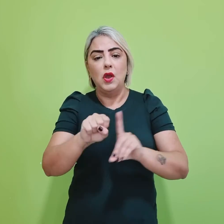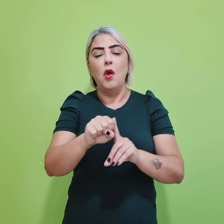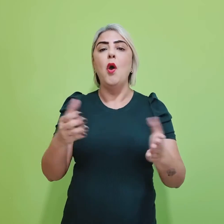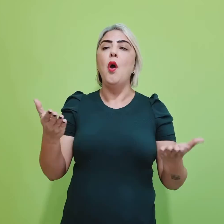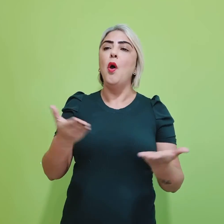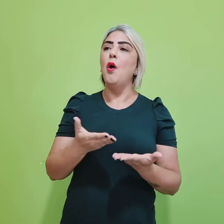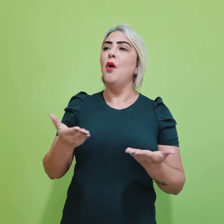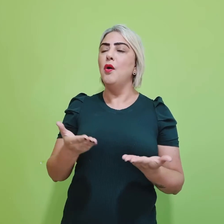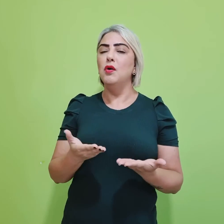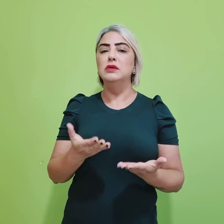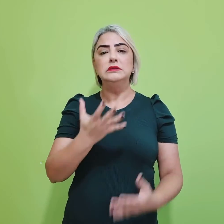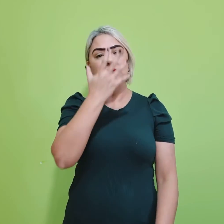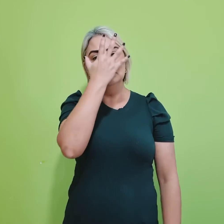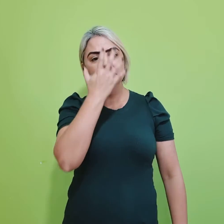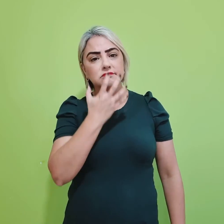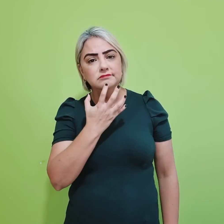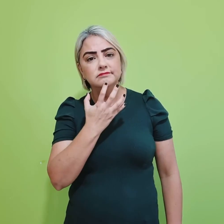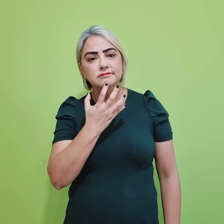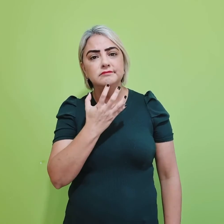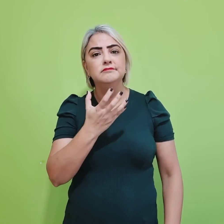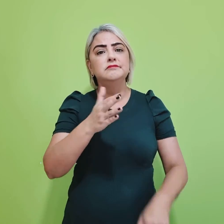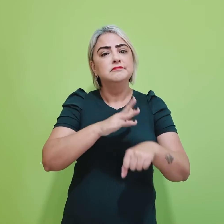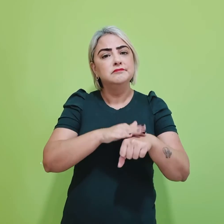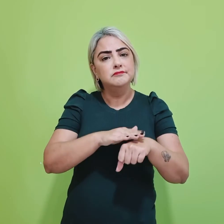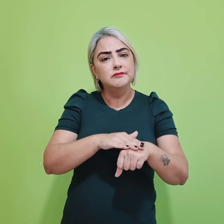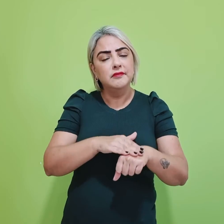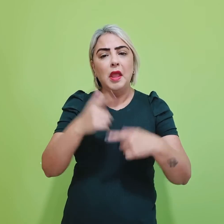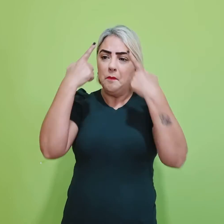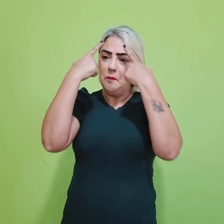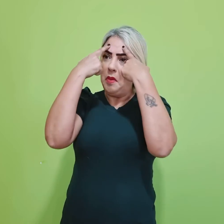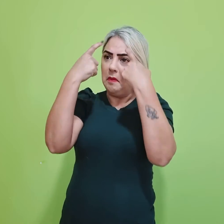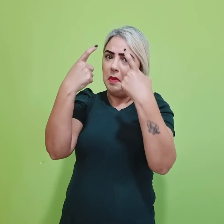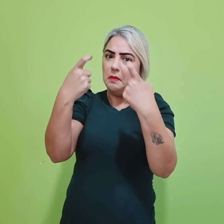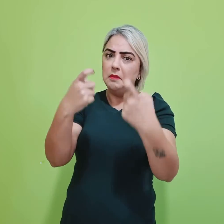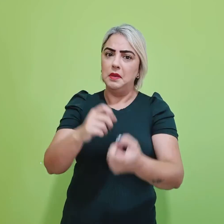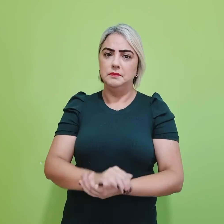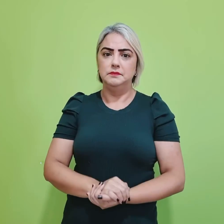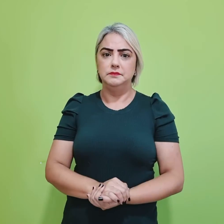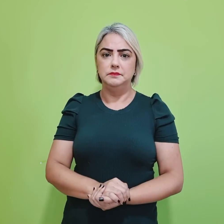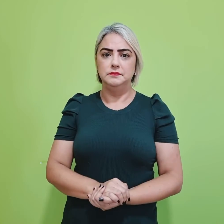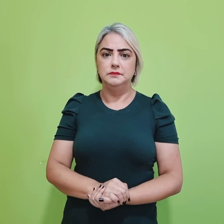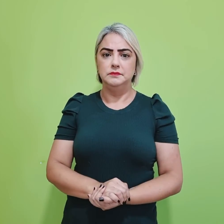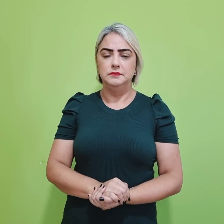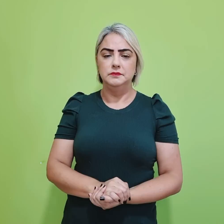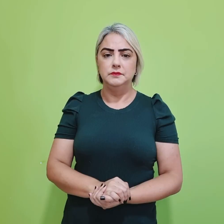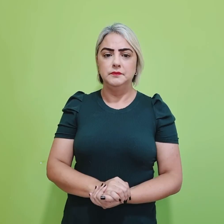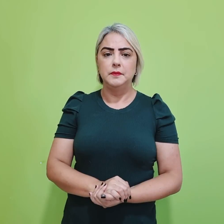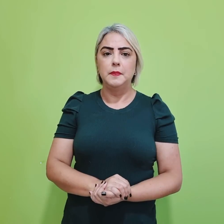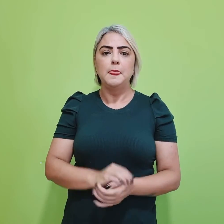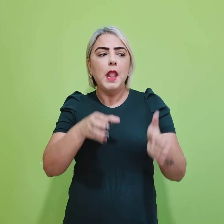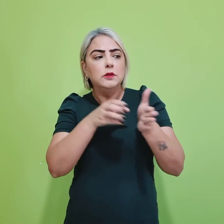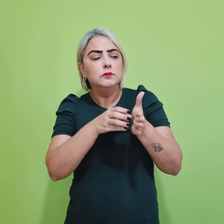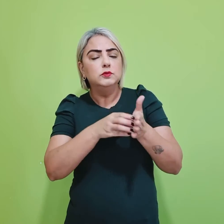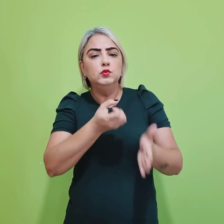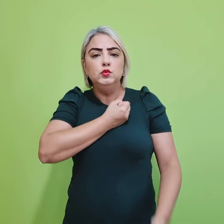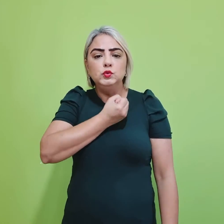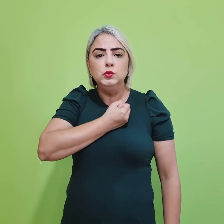hoje se vê gravemente doente de violência. Os dados são